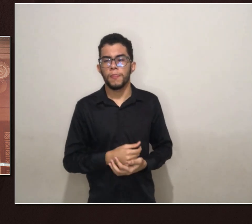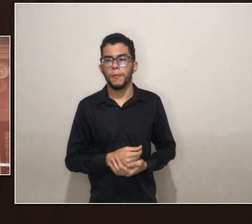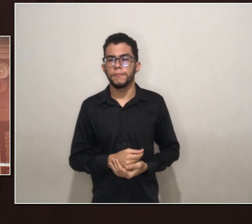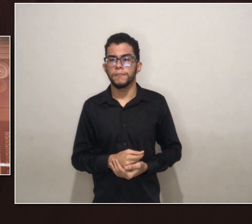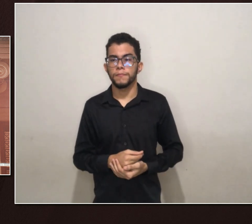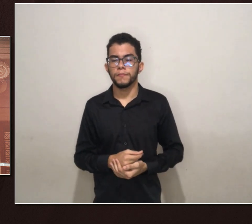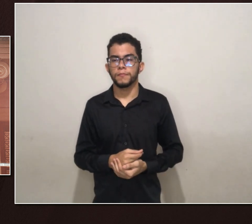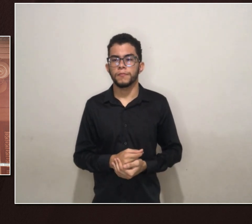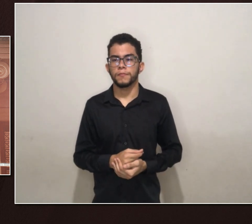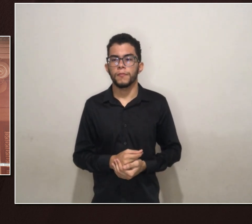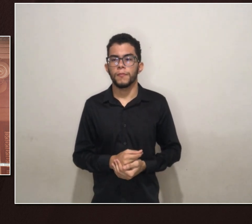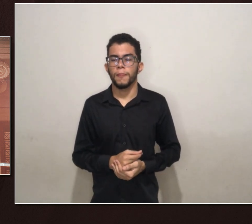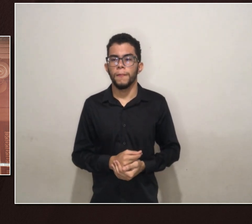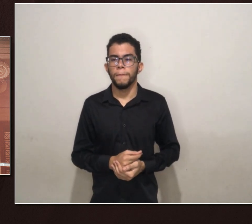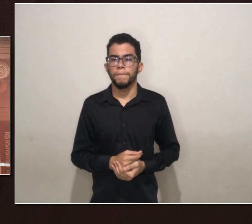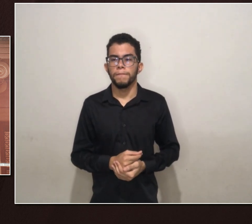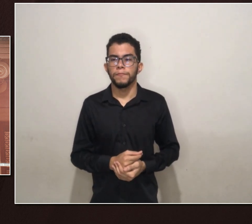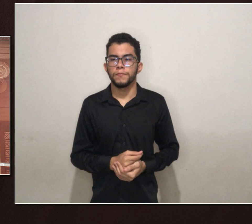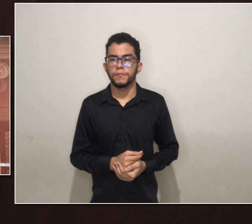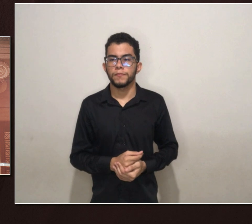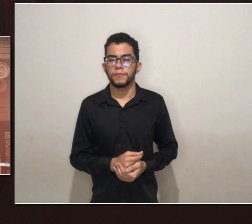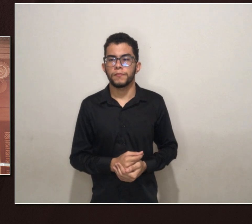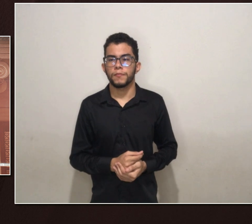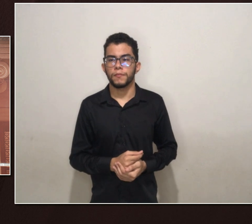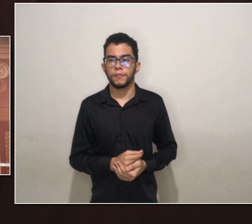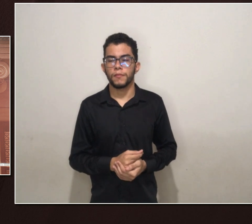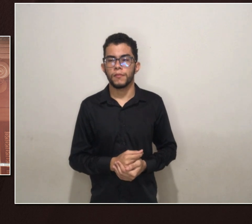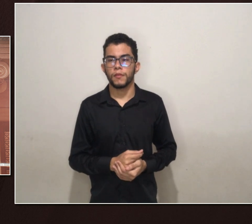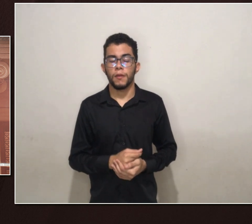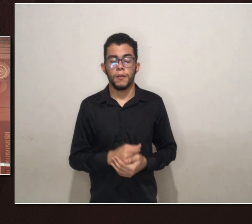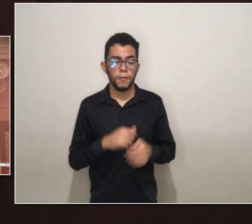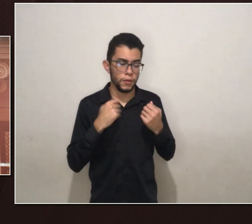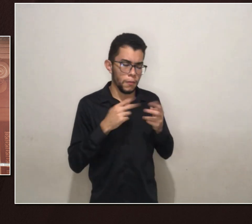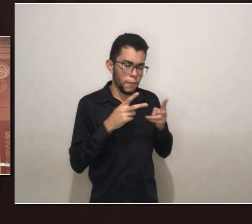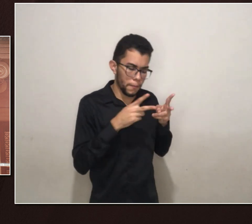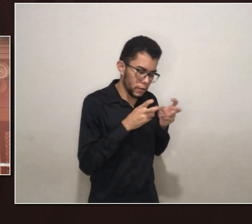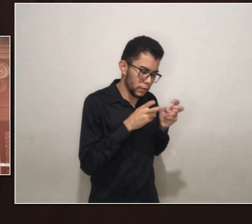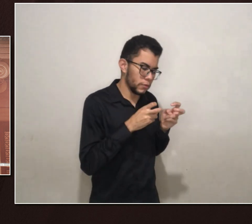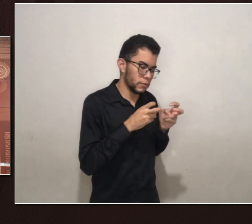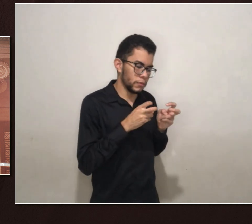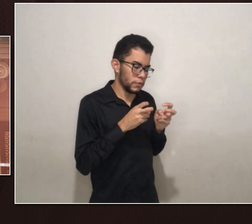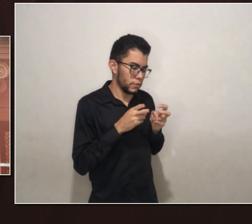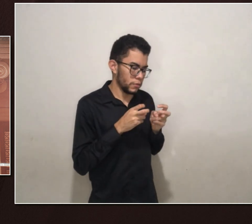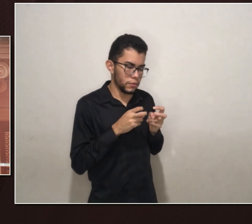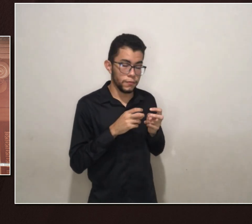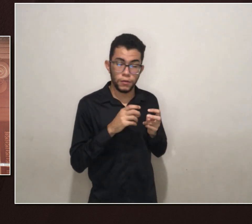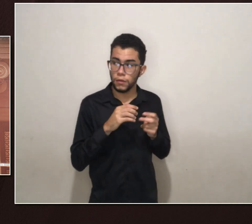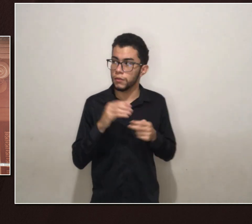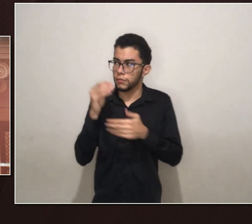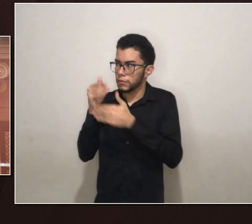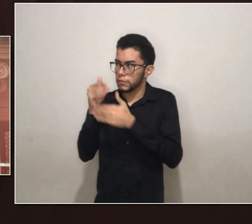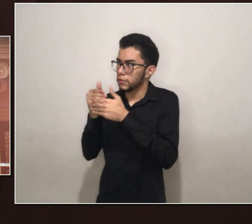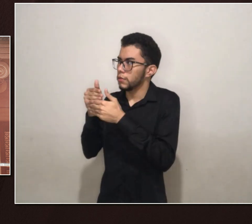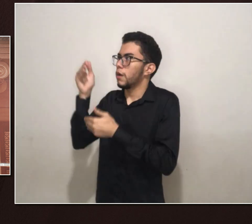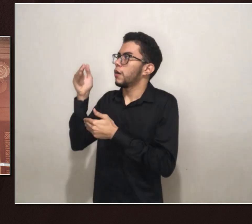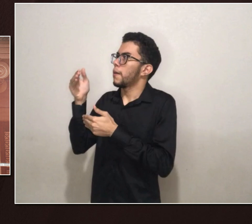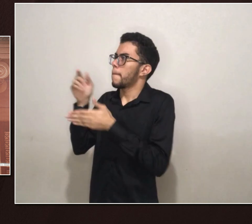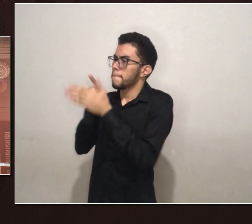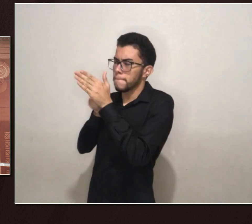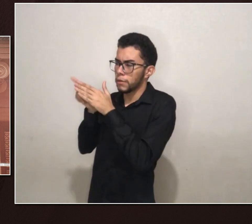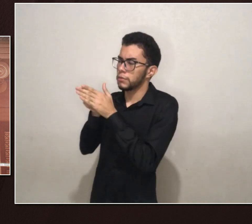olho para verificarmos, Senhor, o que o Senhor quer falar conosco, porque não tenho intenção,